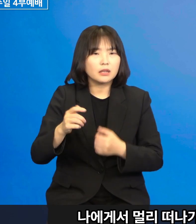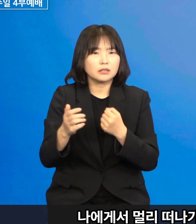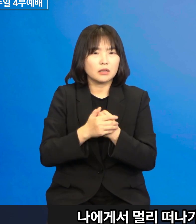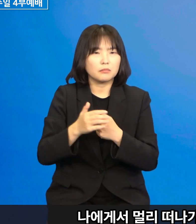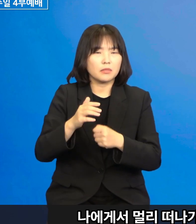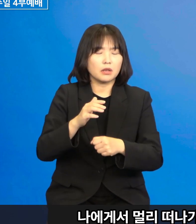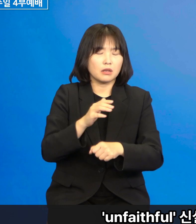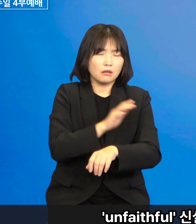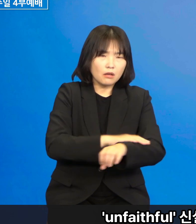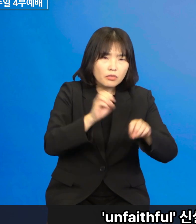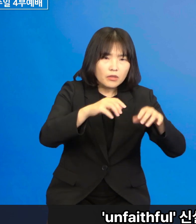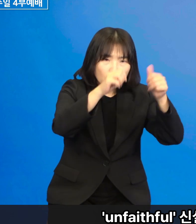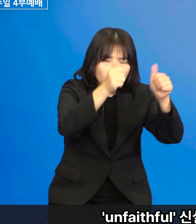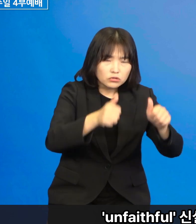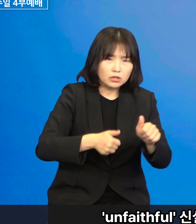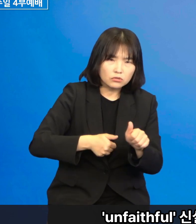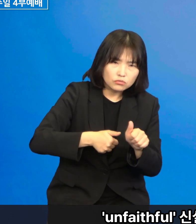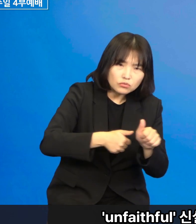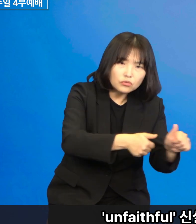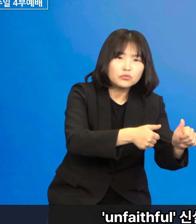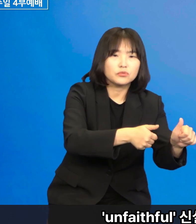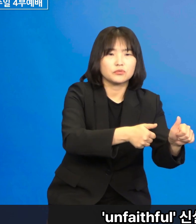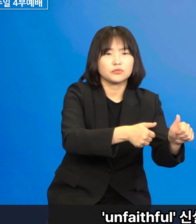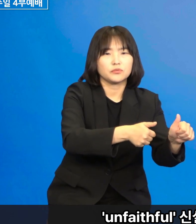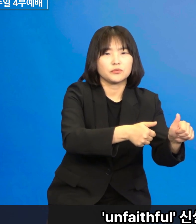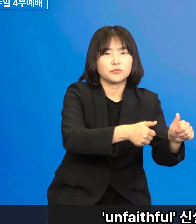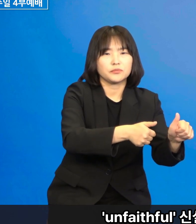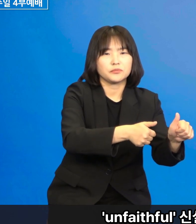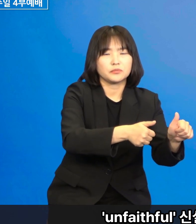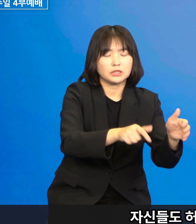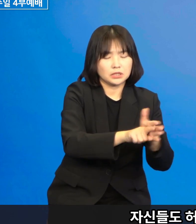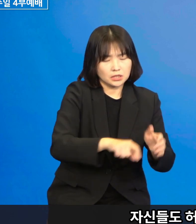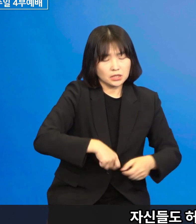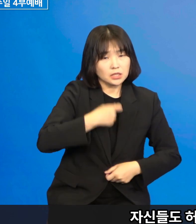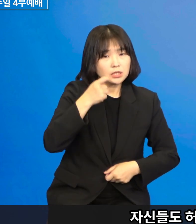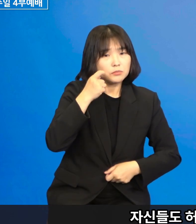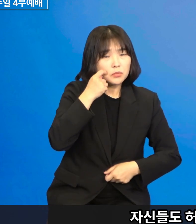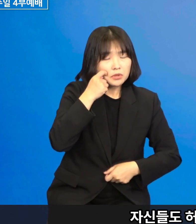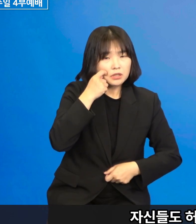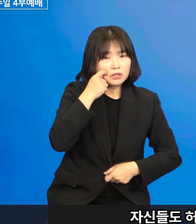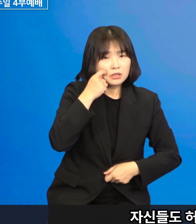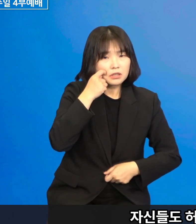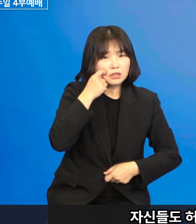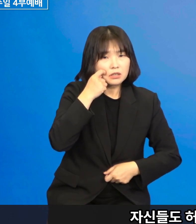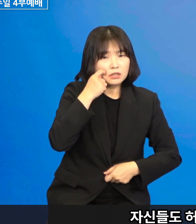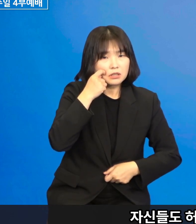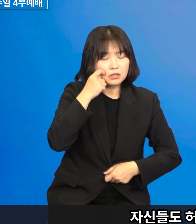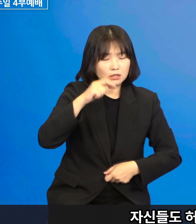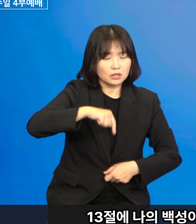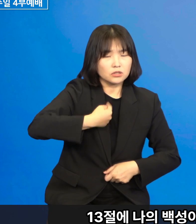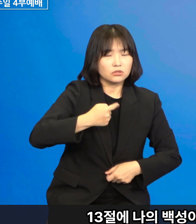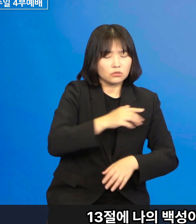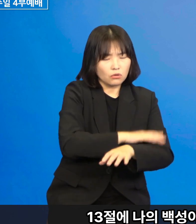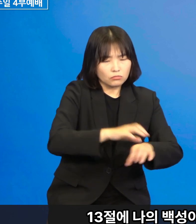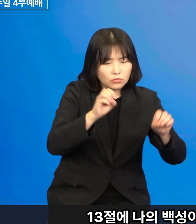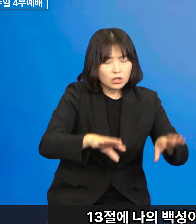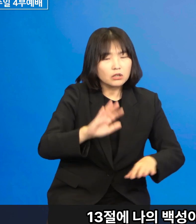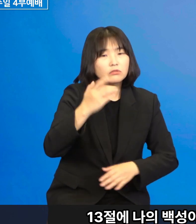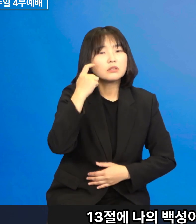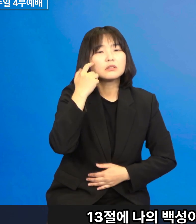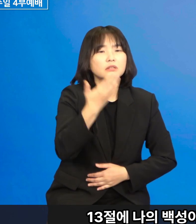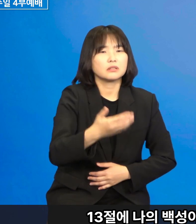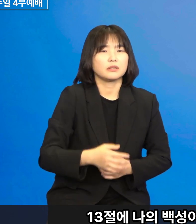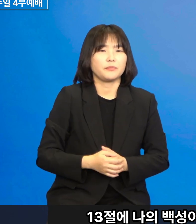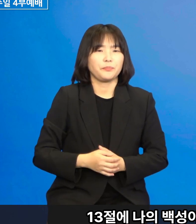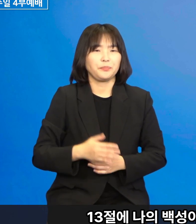우상을 쫓아다니며 unfaithful, 신실하지 못했다는 것이죠. 자신들도 허무하게 되었느냐. 13절에